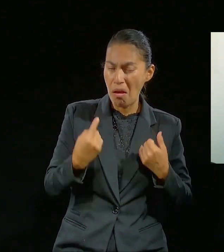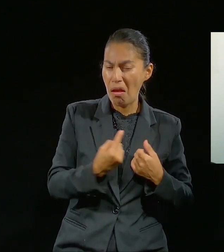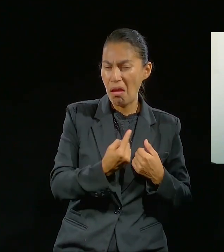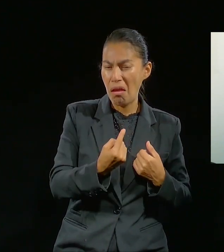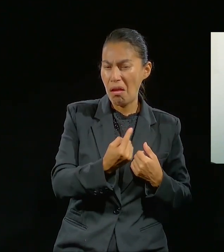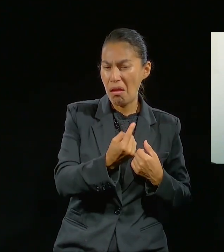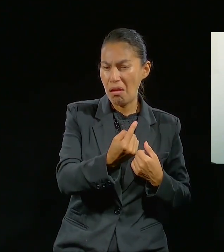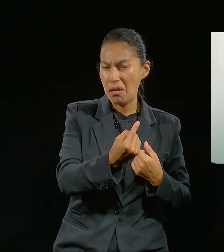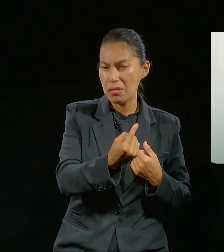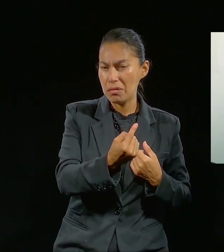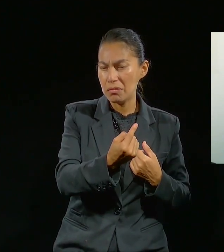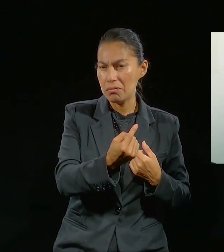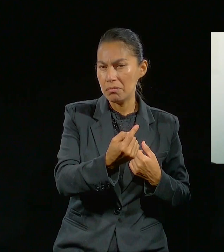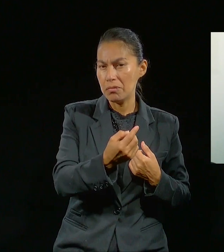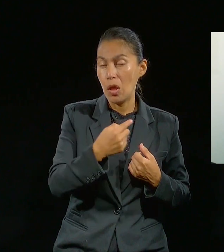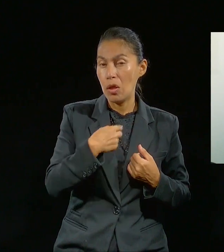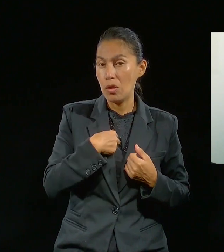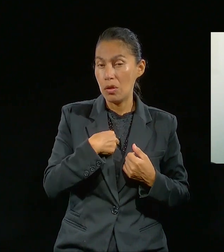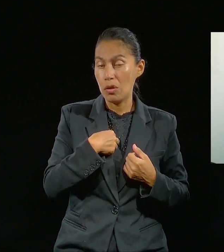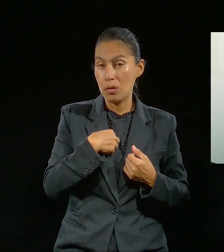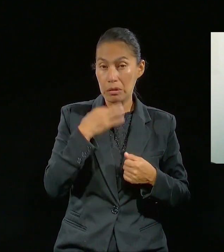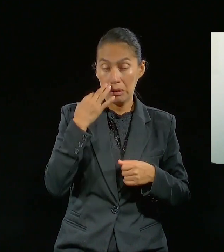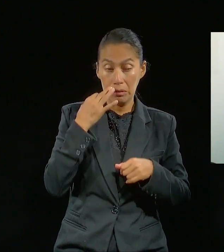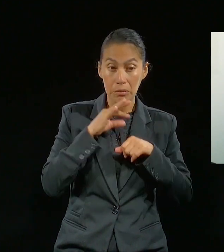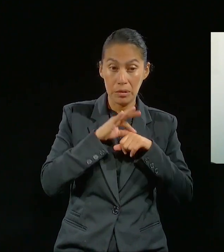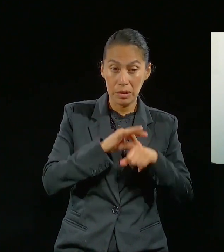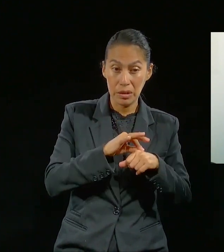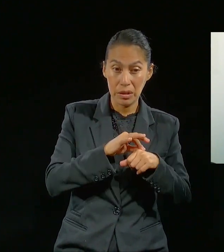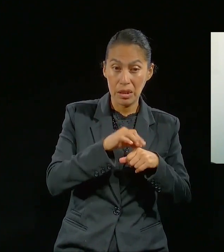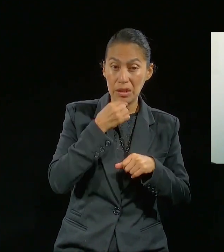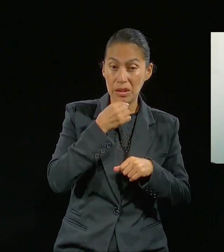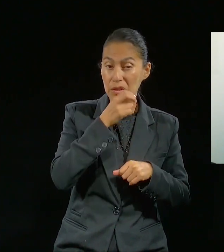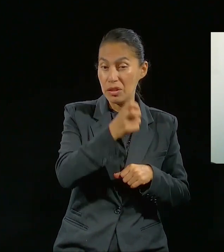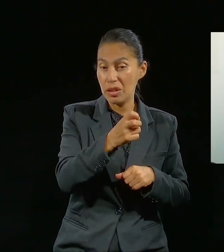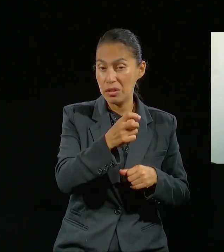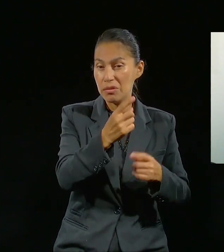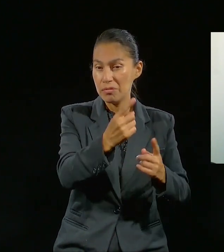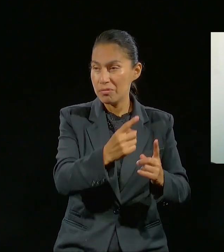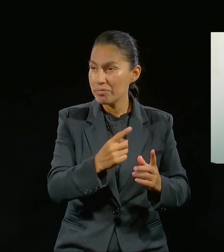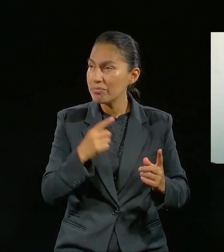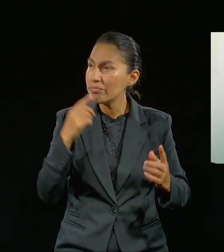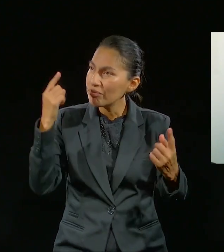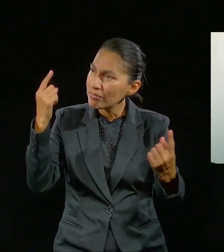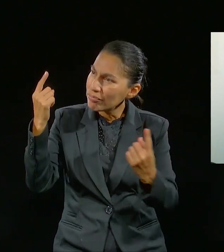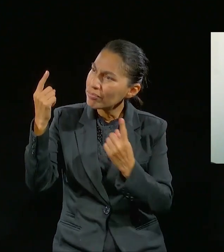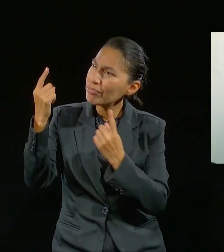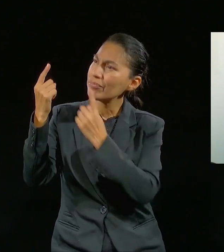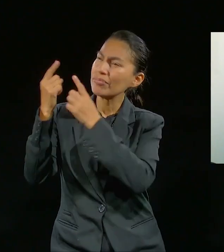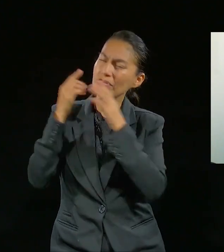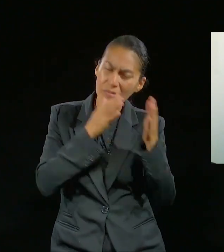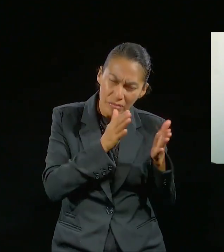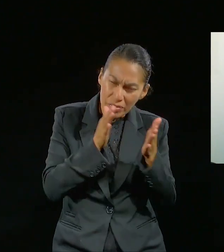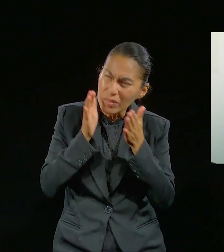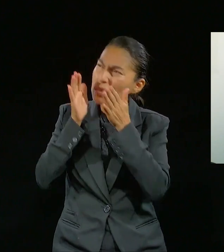joven, yo tengo la experiencia que esos niños regresan a Dios.